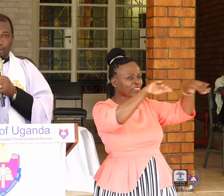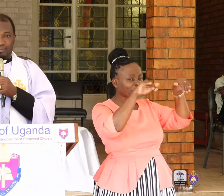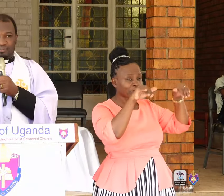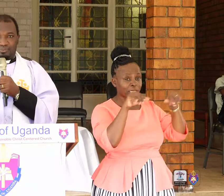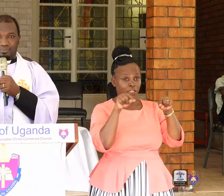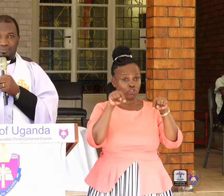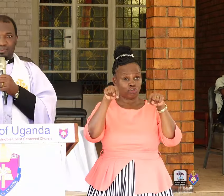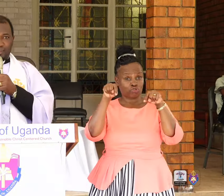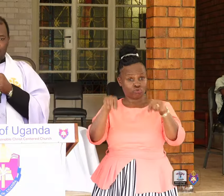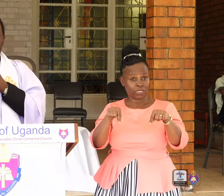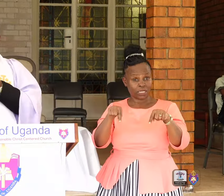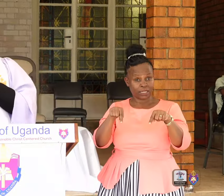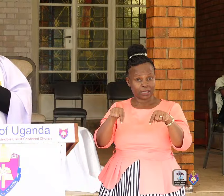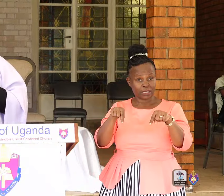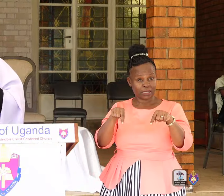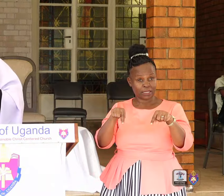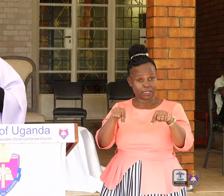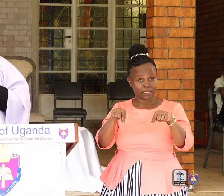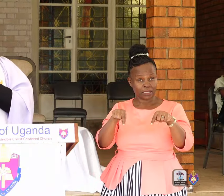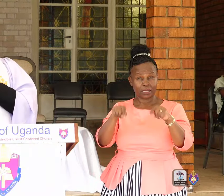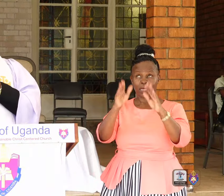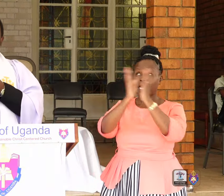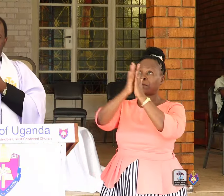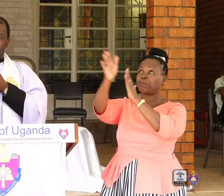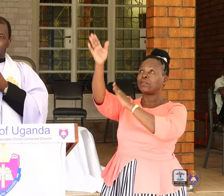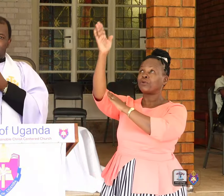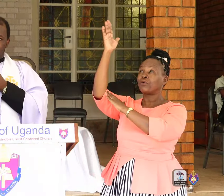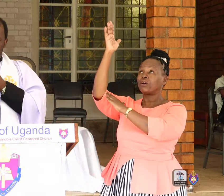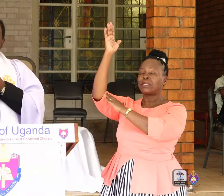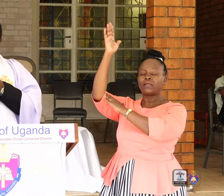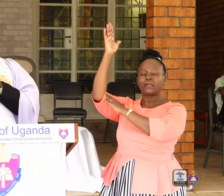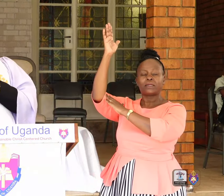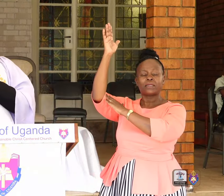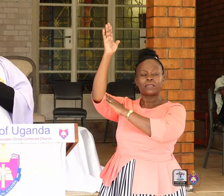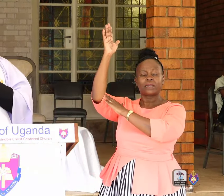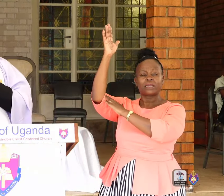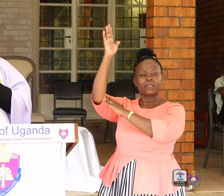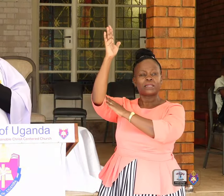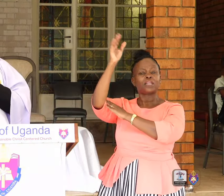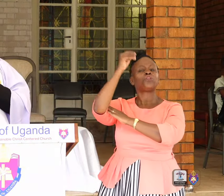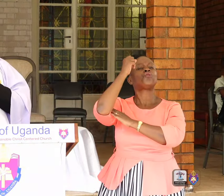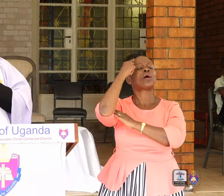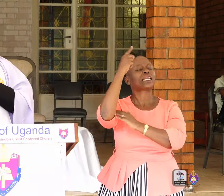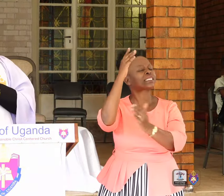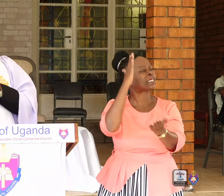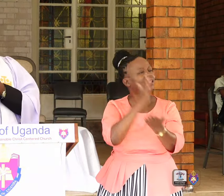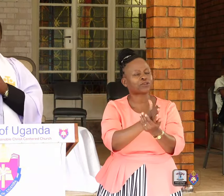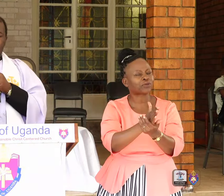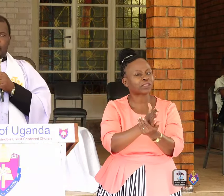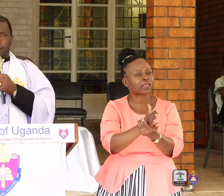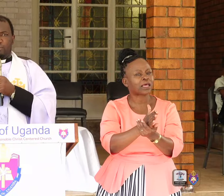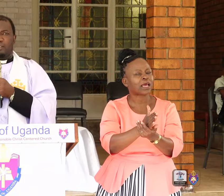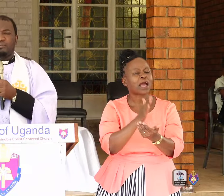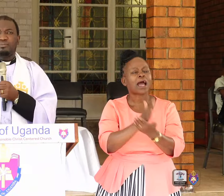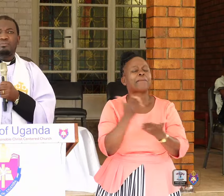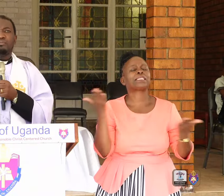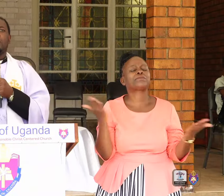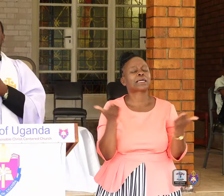olwaleero neegayira Katonda kyona ategeera amazima amazima